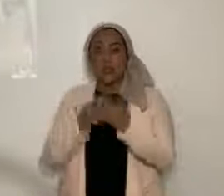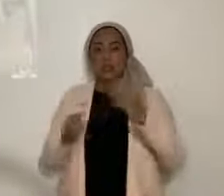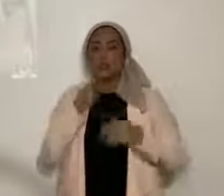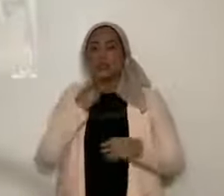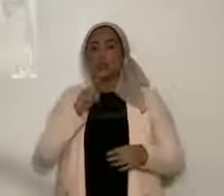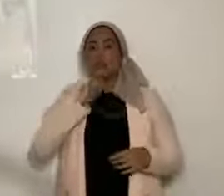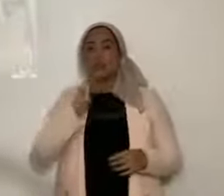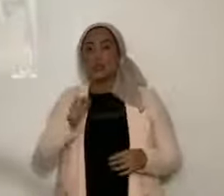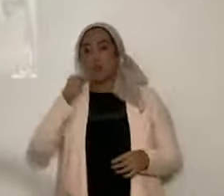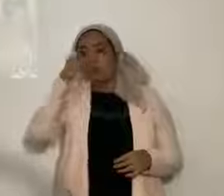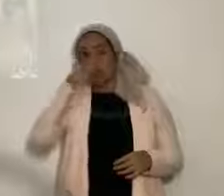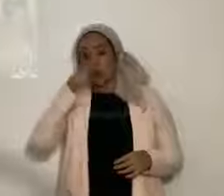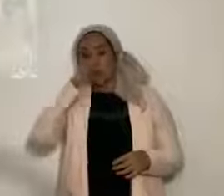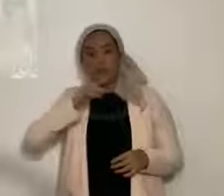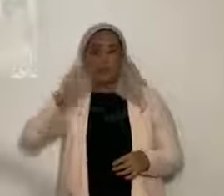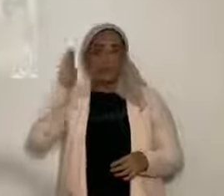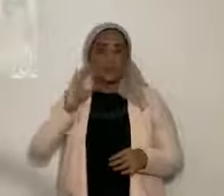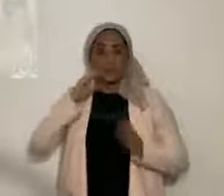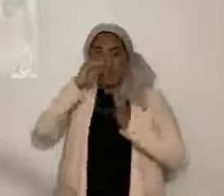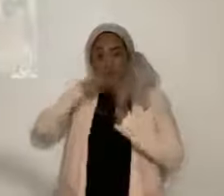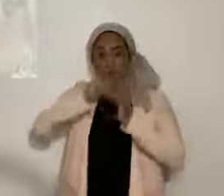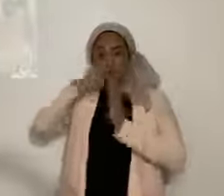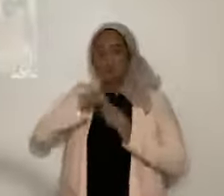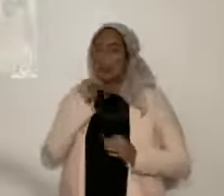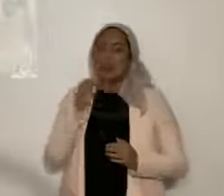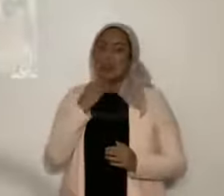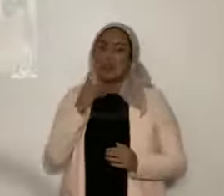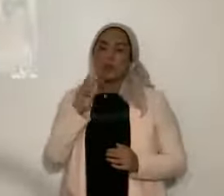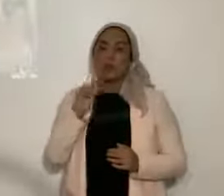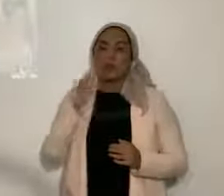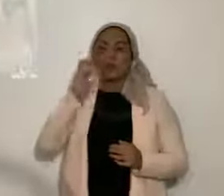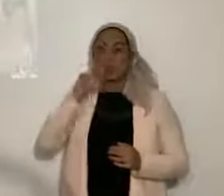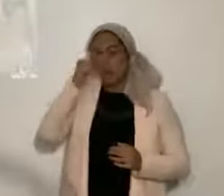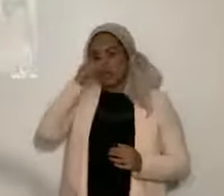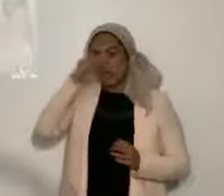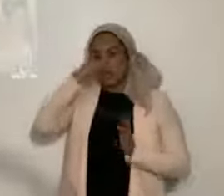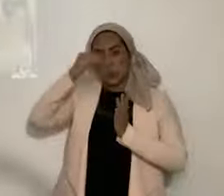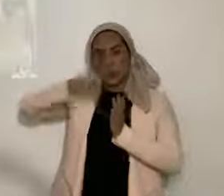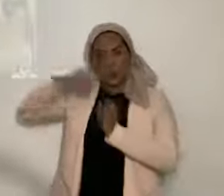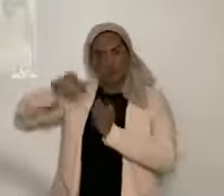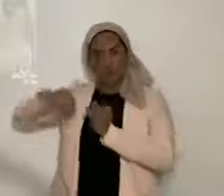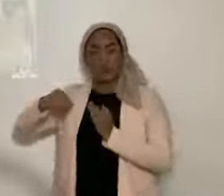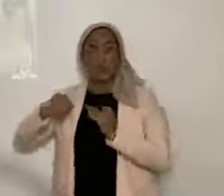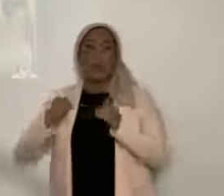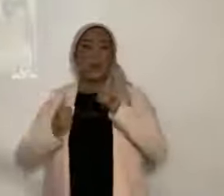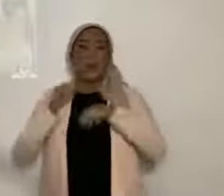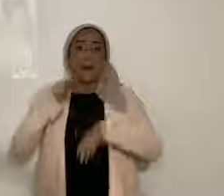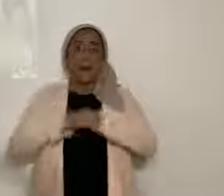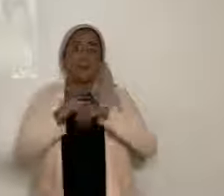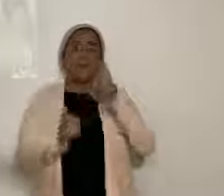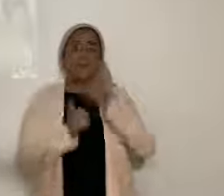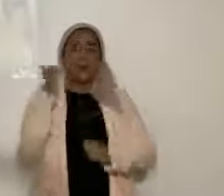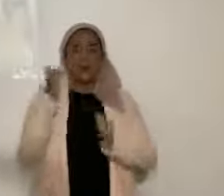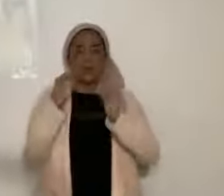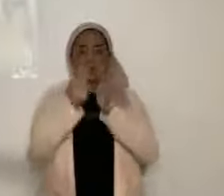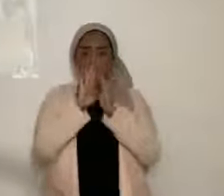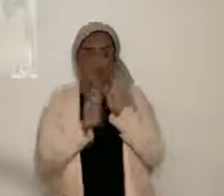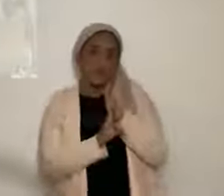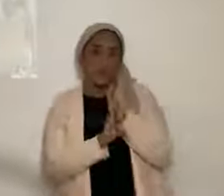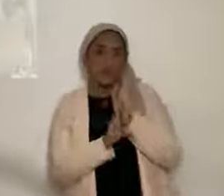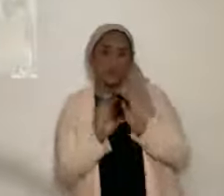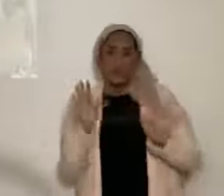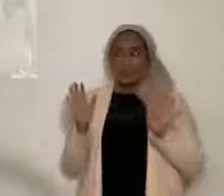original griego, porque esta carta no fue escrita en hebreo. Entonces, en la mayoría de las Biblias, como